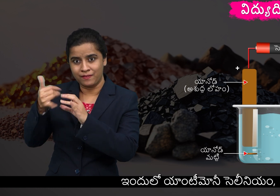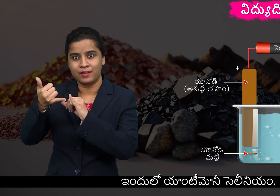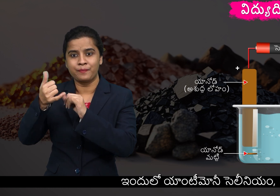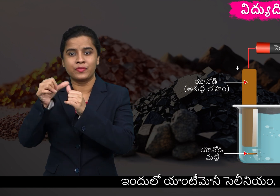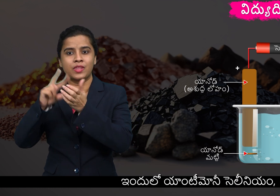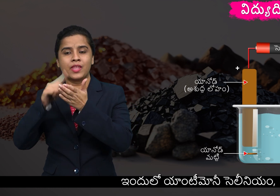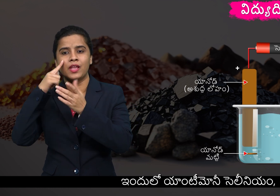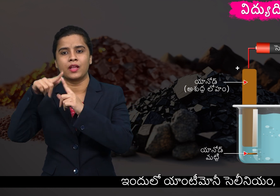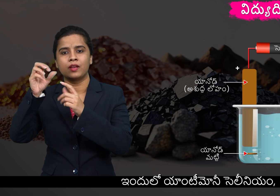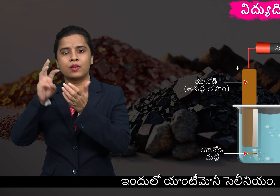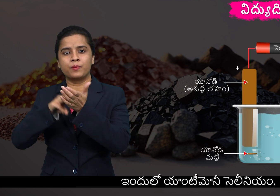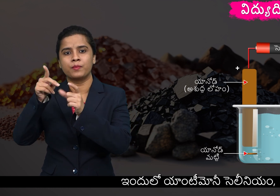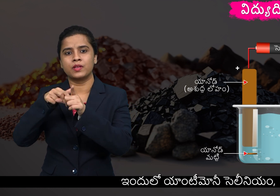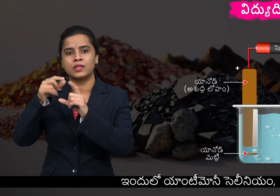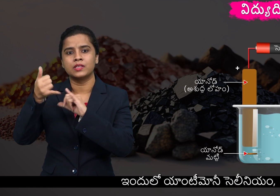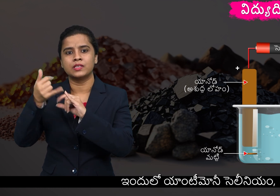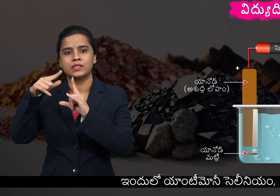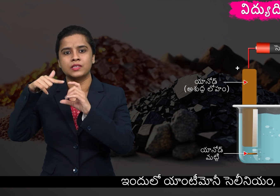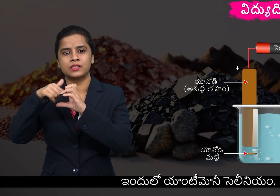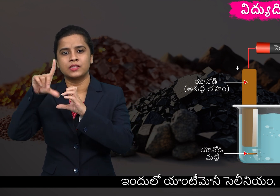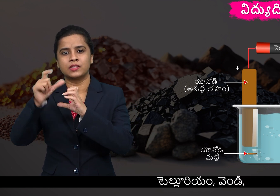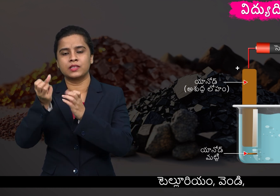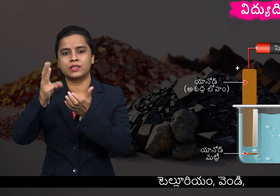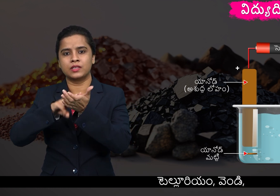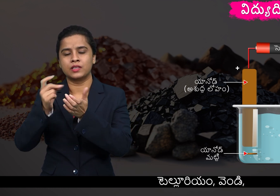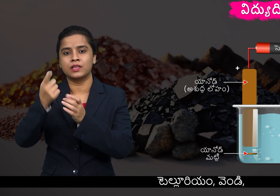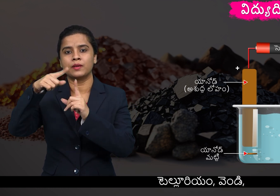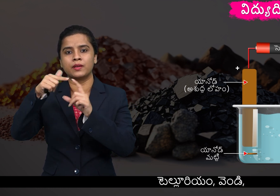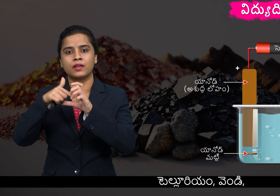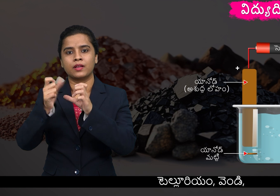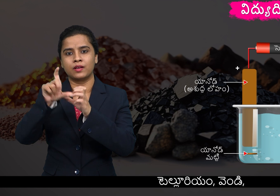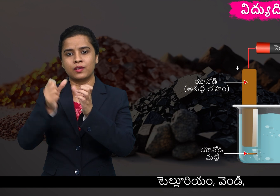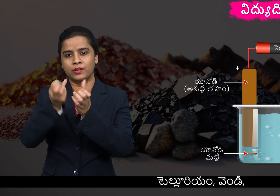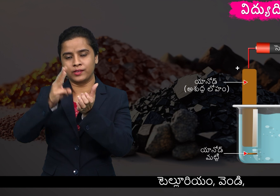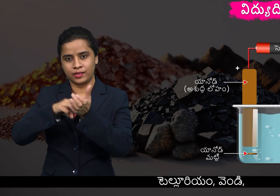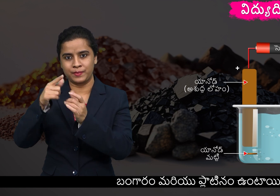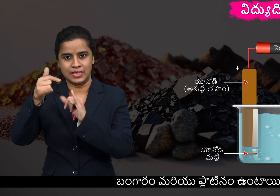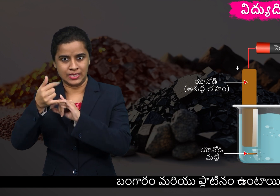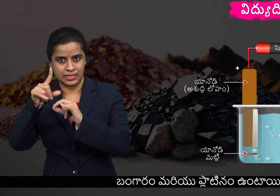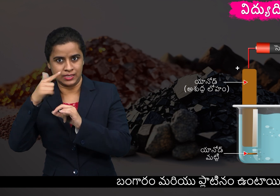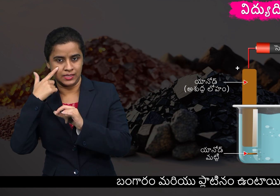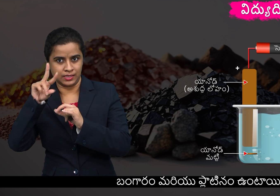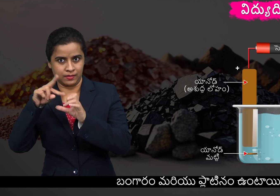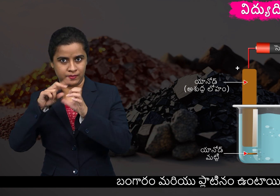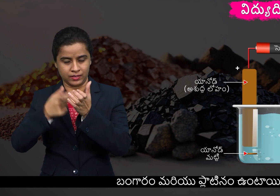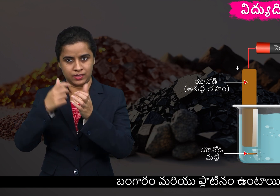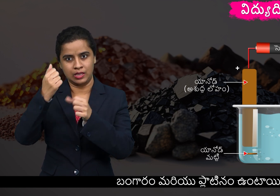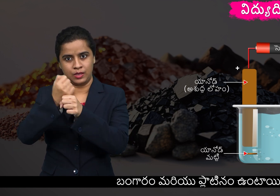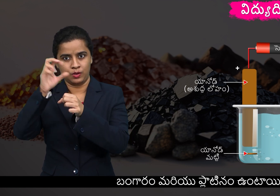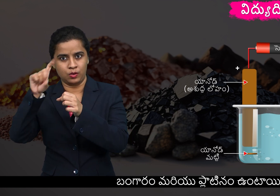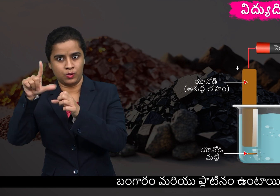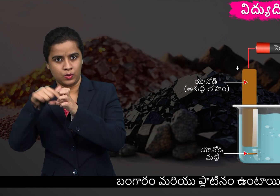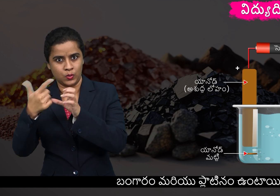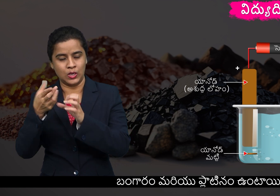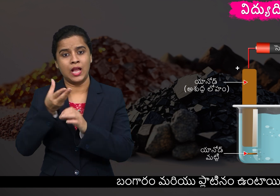ఇందులో యాంటిమోనీ, సెలీనియం, టెలూరియం, వెండి, బంగారం మరియు